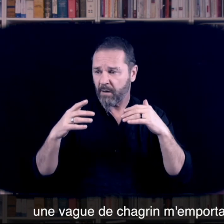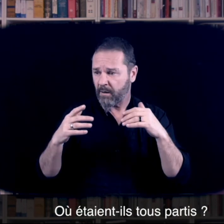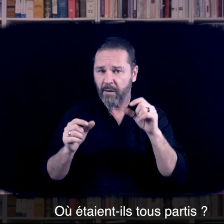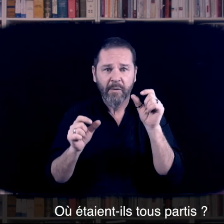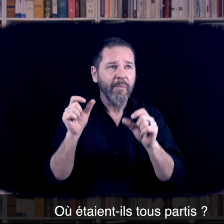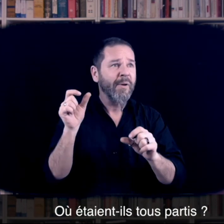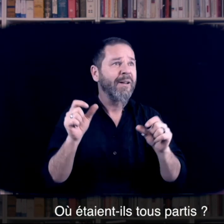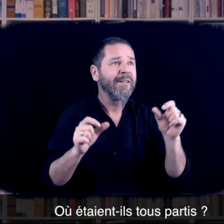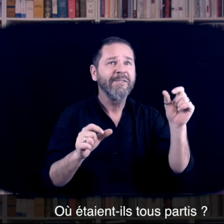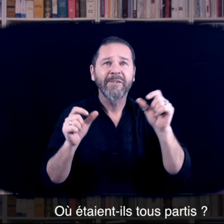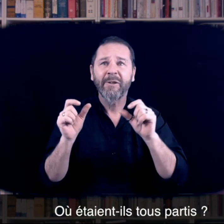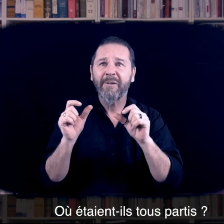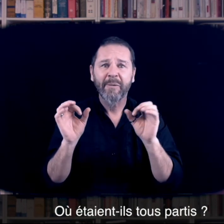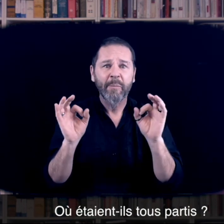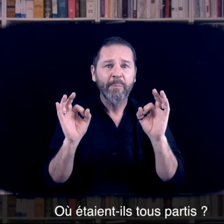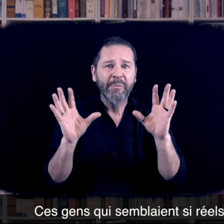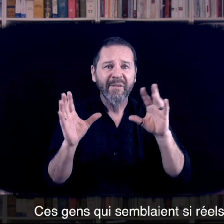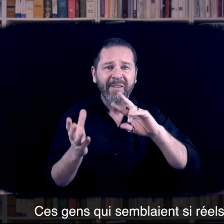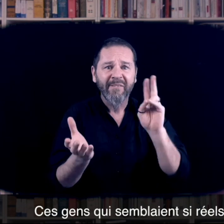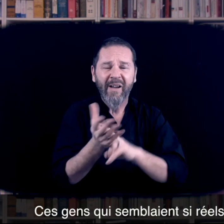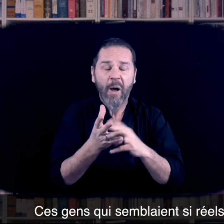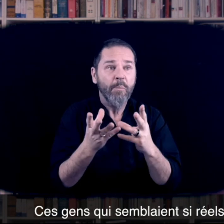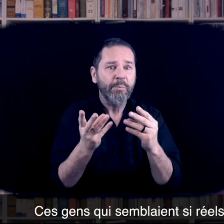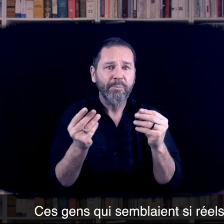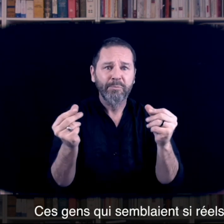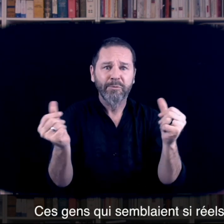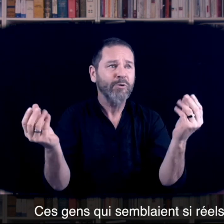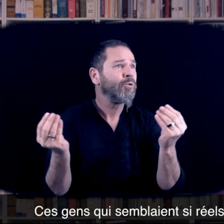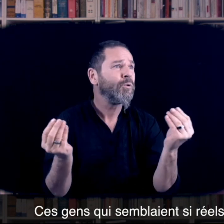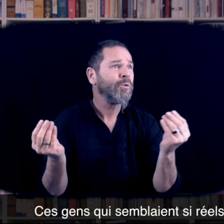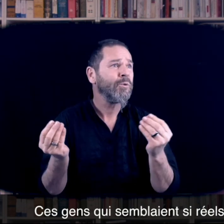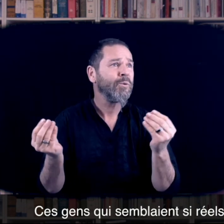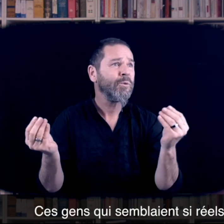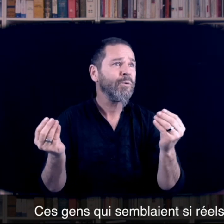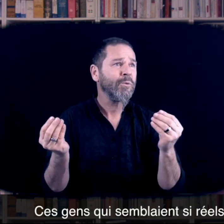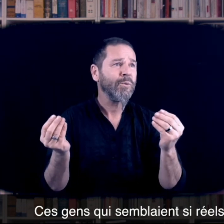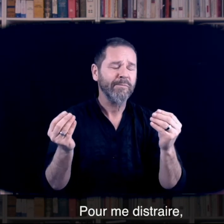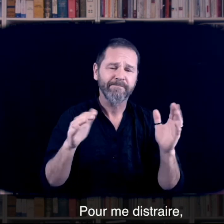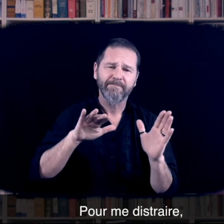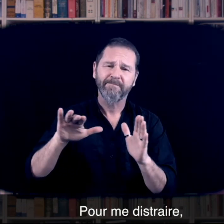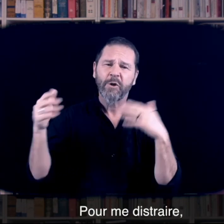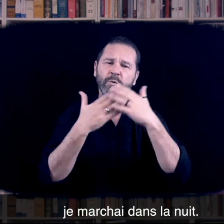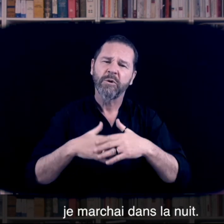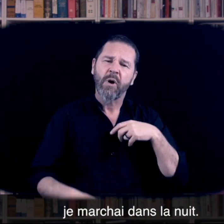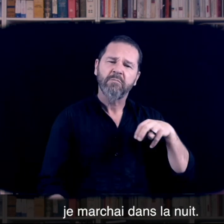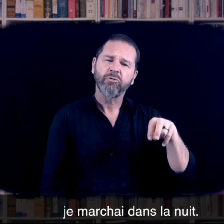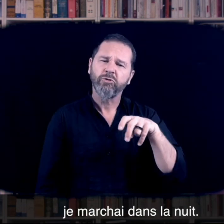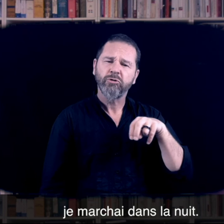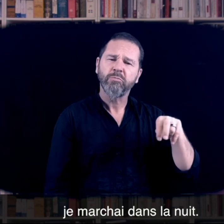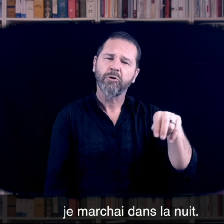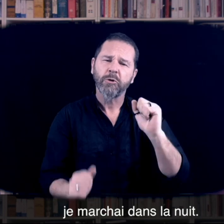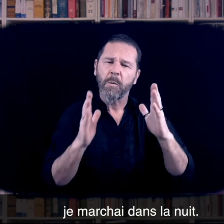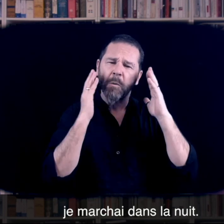Où étaient-ils tous partis, ces gens qui semblaient si réels? Pour me distraire, je marchais dans la